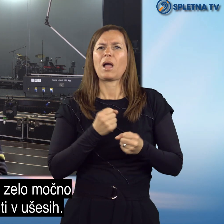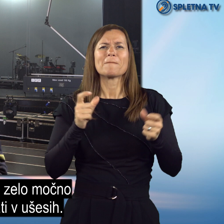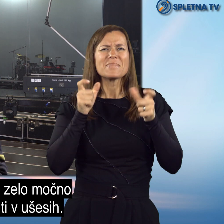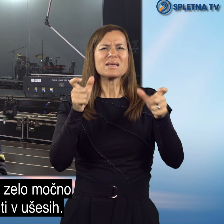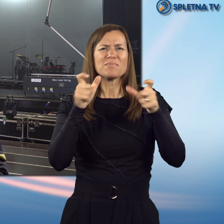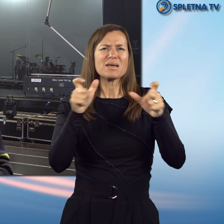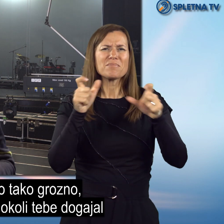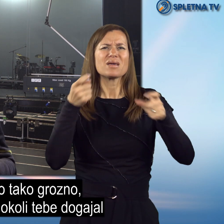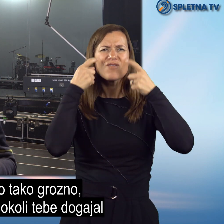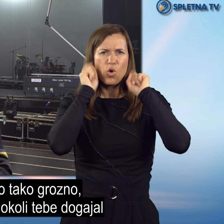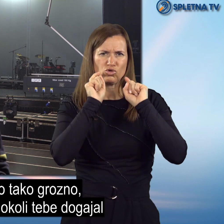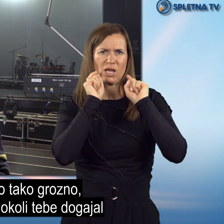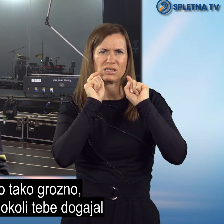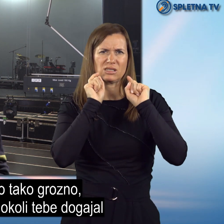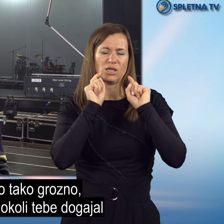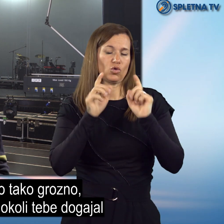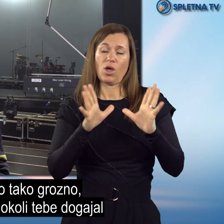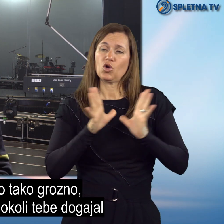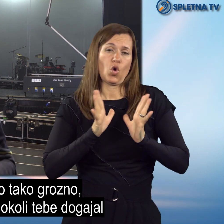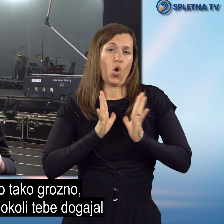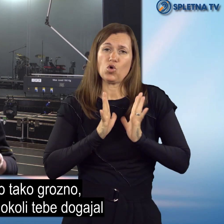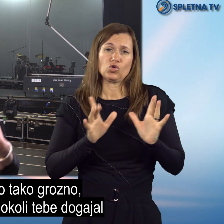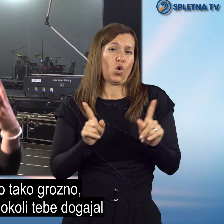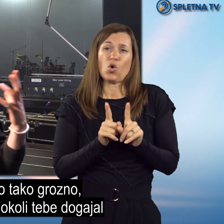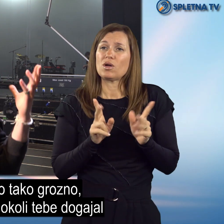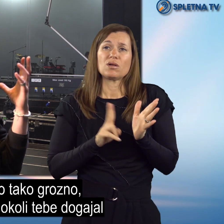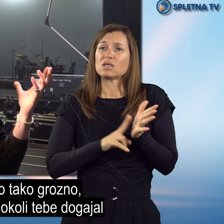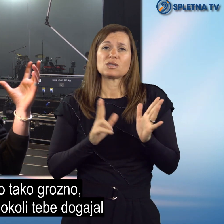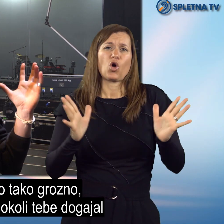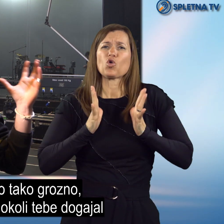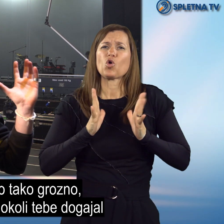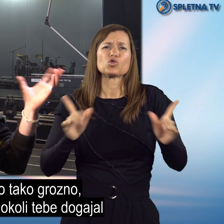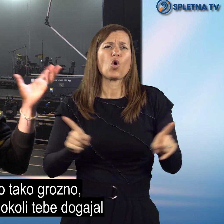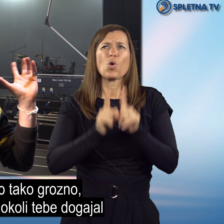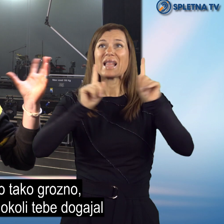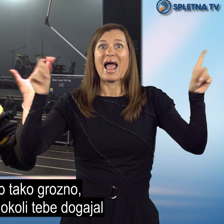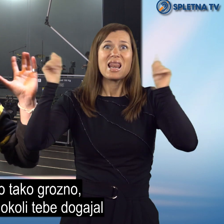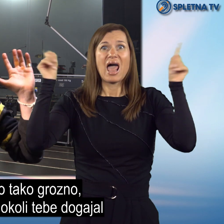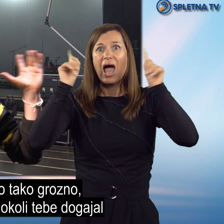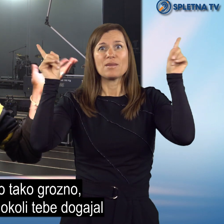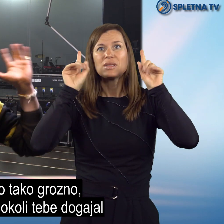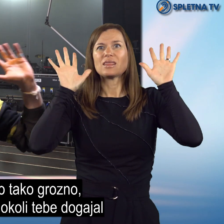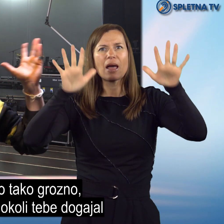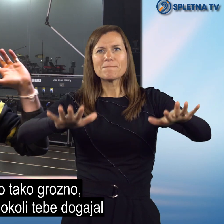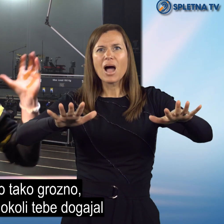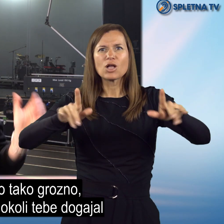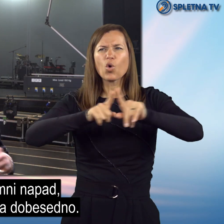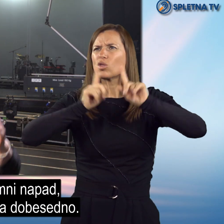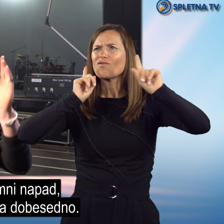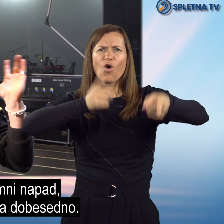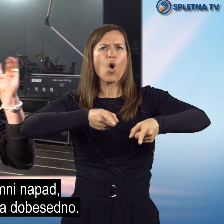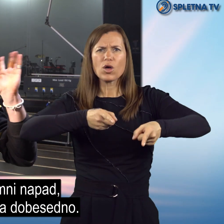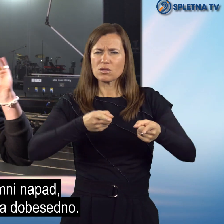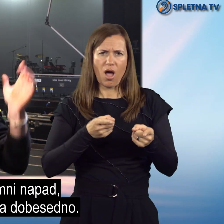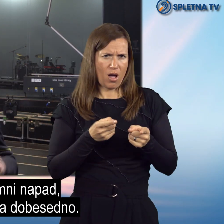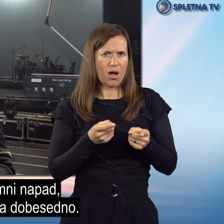ušesih in to je v bistvu lahko tako grozno, kot da ti v bistvu en alarmni napad se okoli tebe